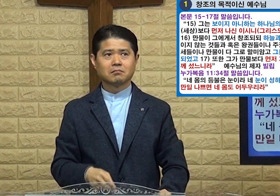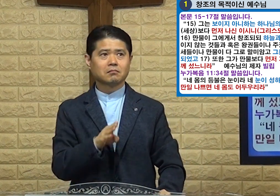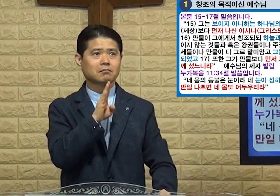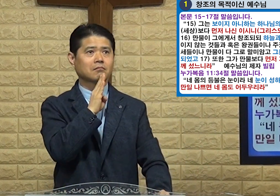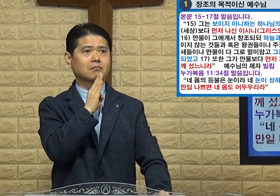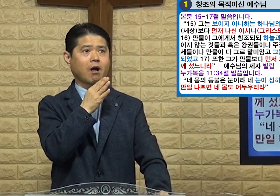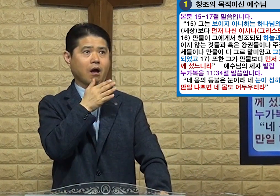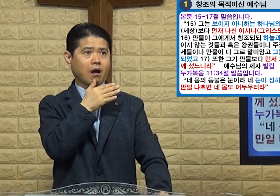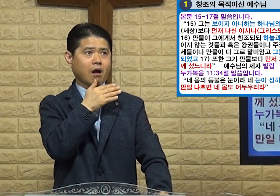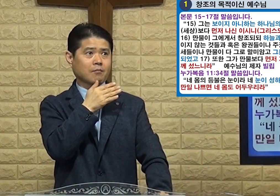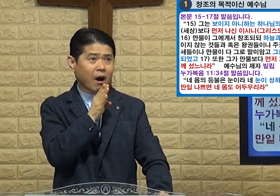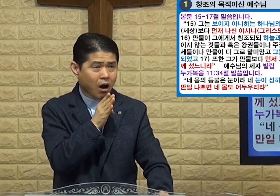볼 수 있다는 것입니다.